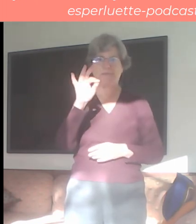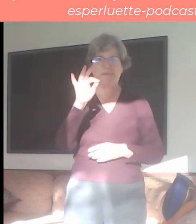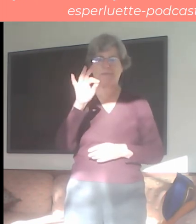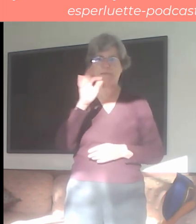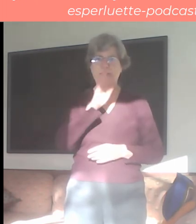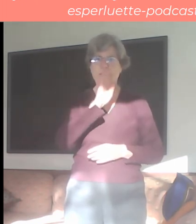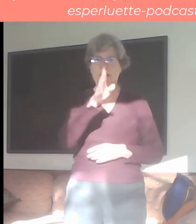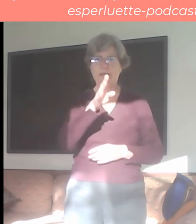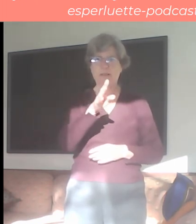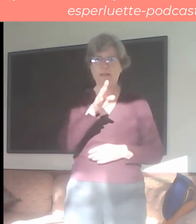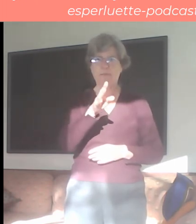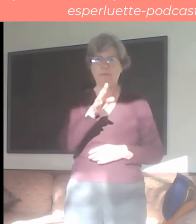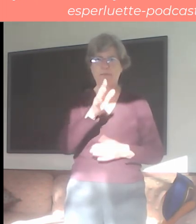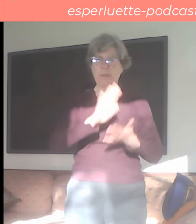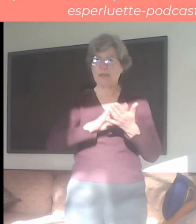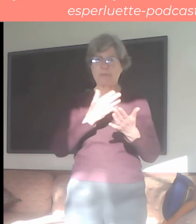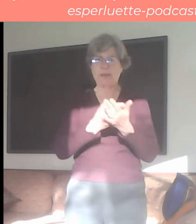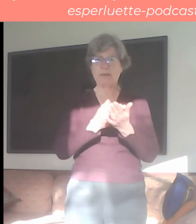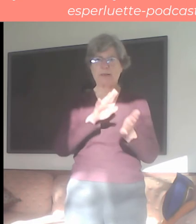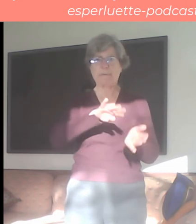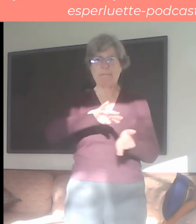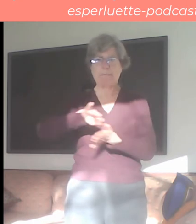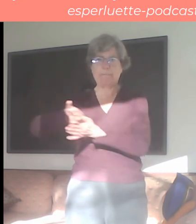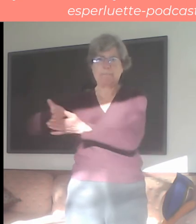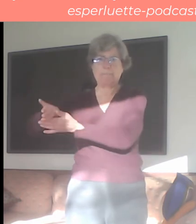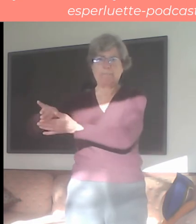interprète. Et je ne veux pas d'interprète. Parce que quand